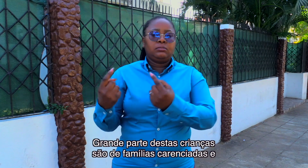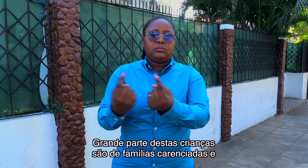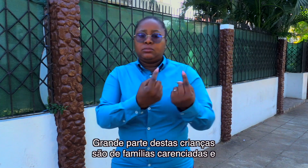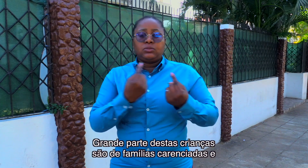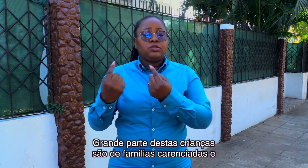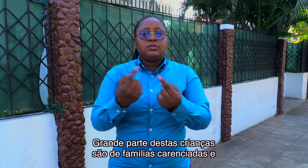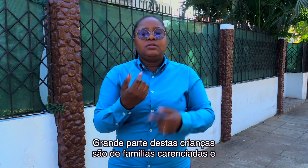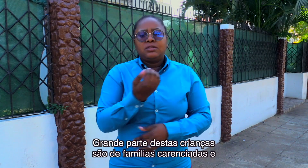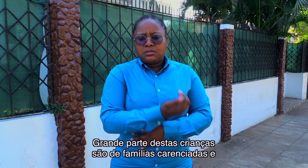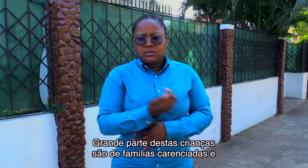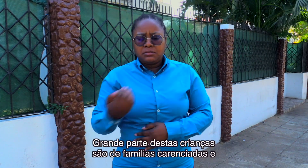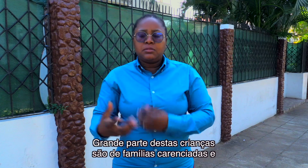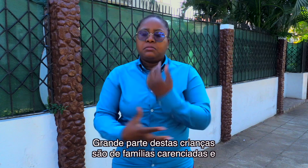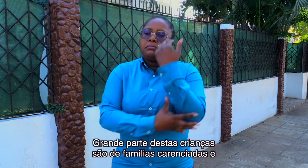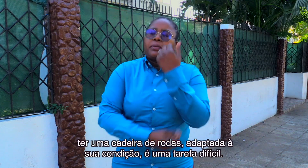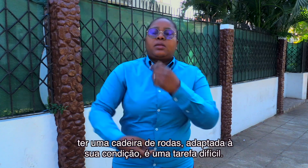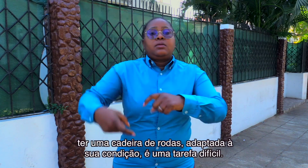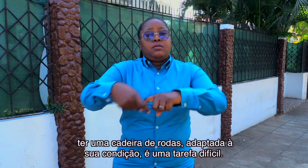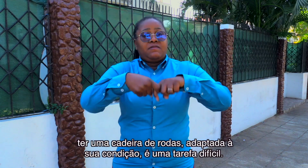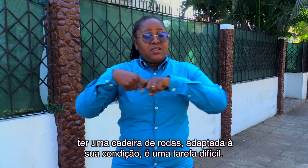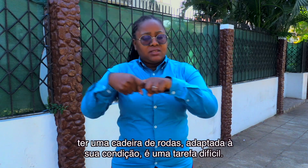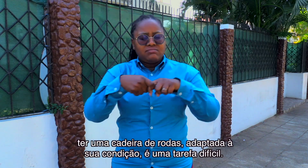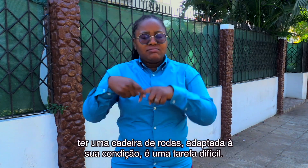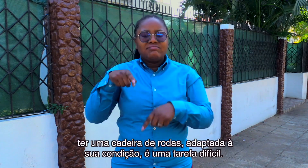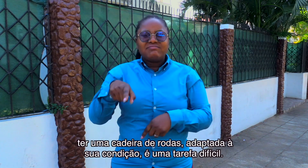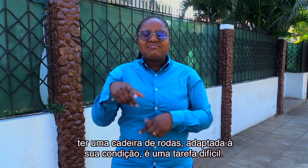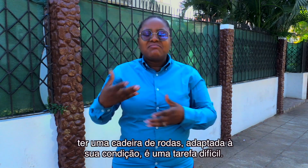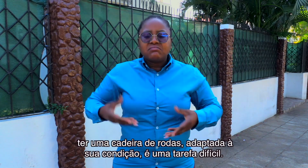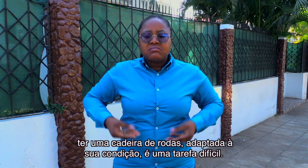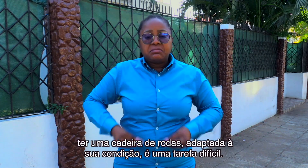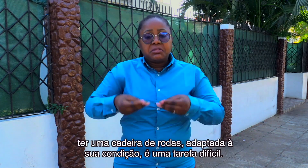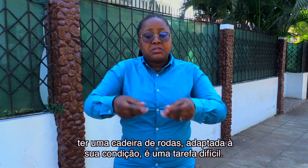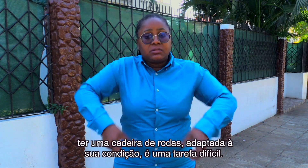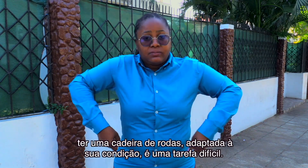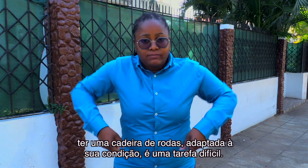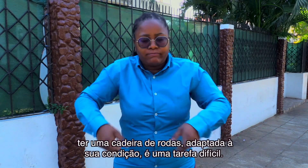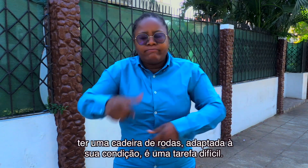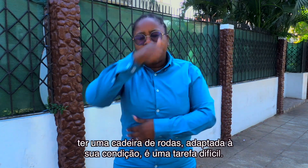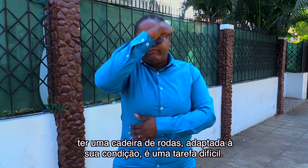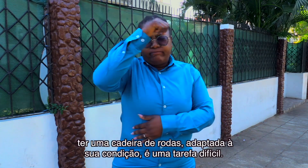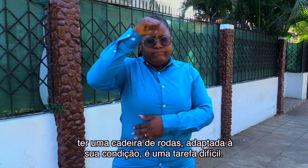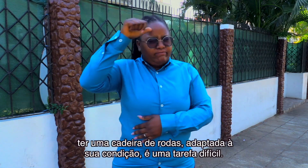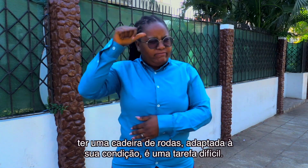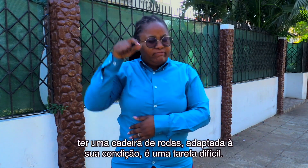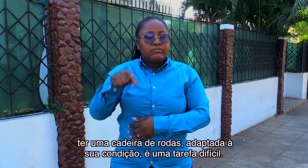destas crianças são de famílias carenciadas e ter uma cadeira de rodas adaptadas à sua condição é uma tarefa